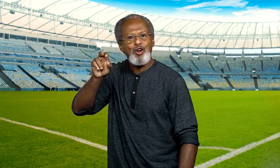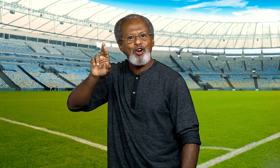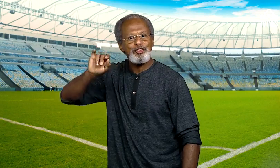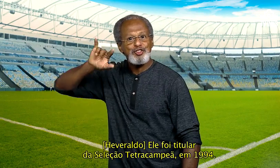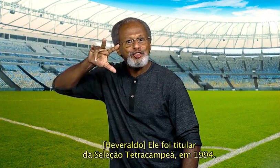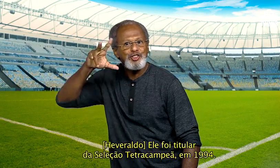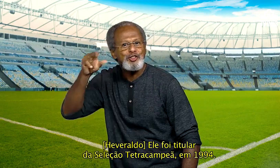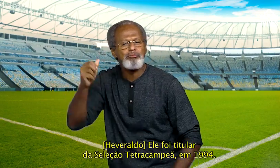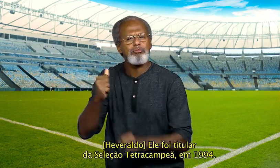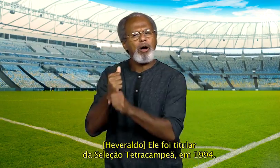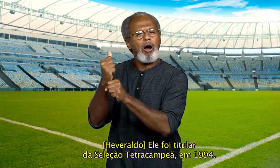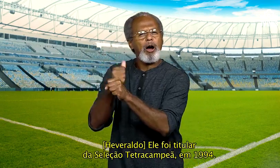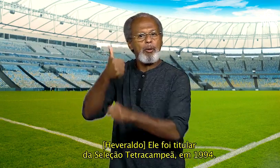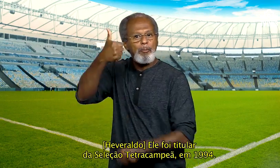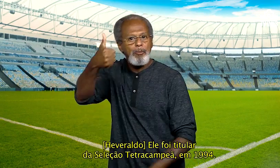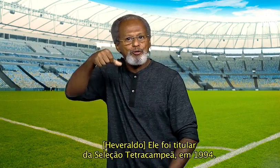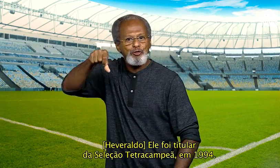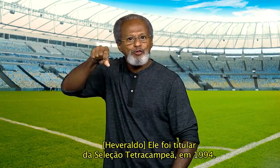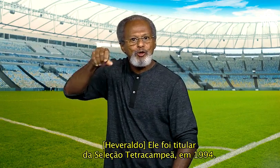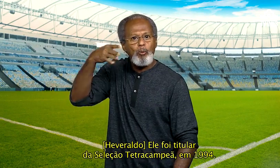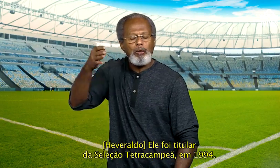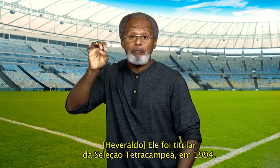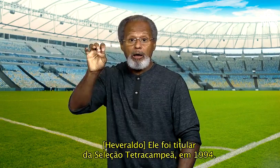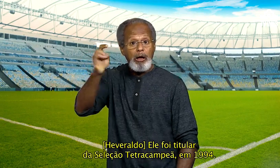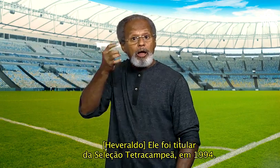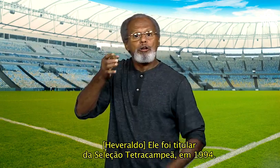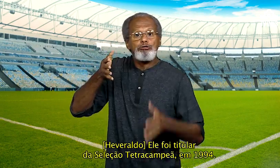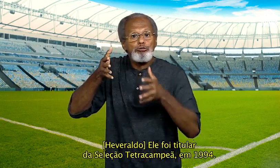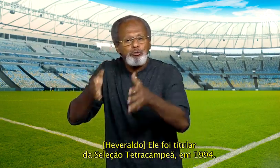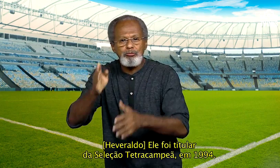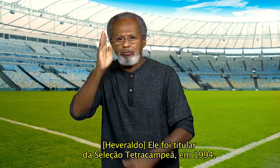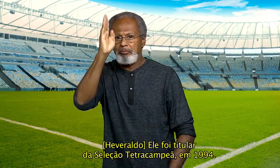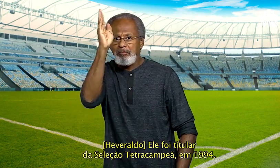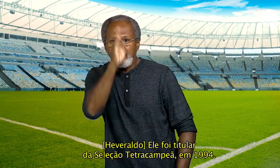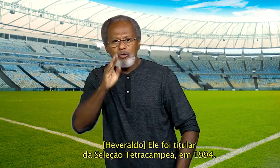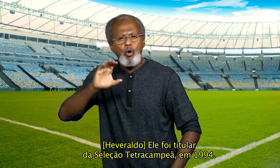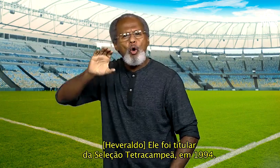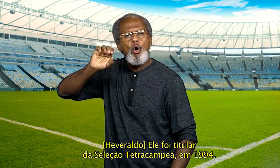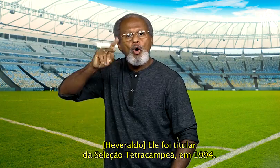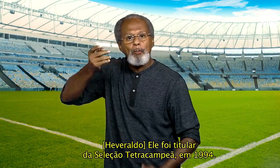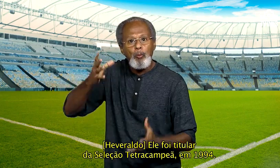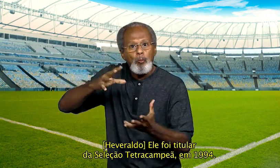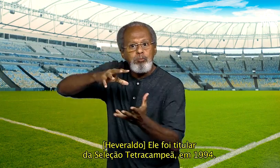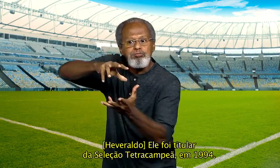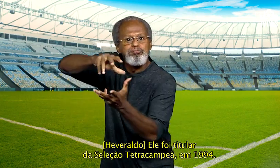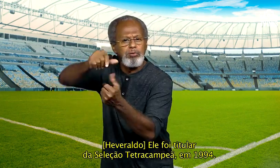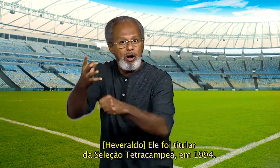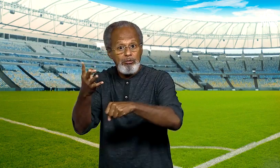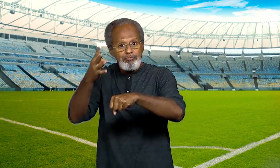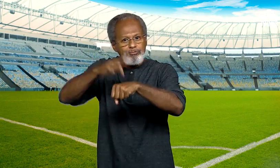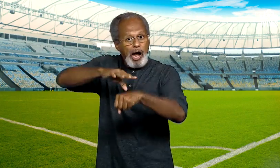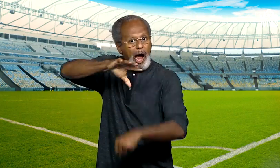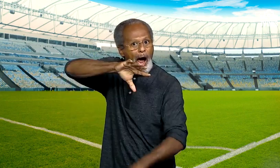Ele foi titular da seleção tetracampeã em 1994.